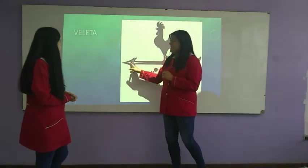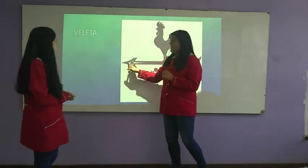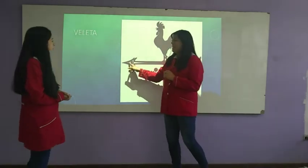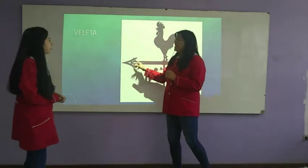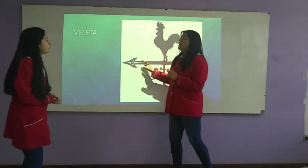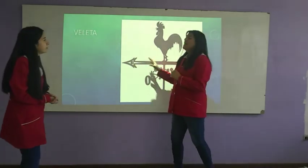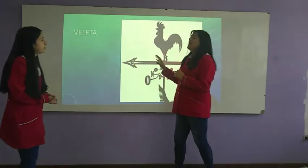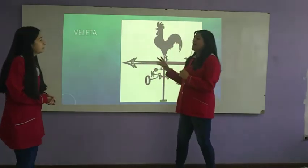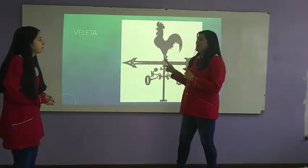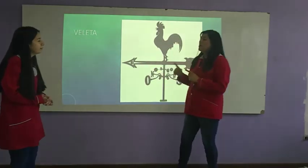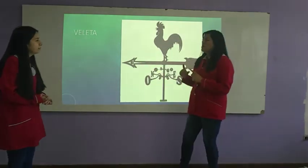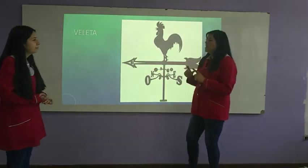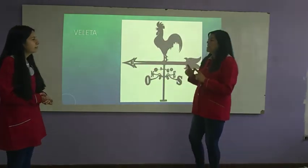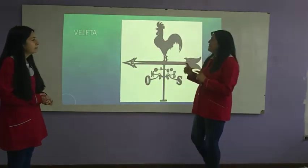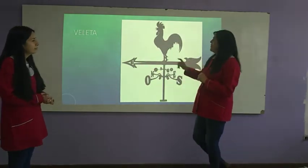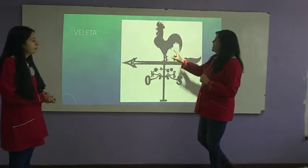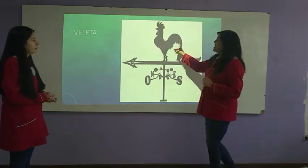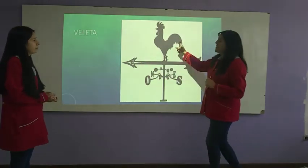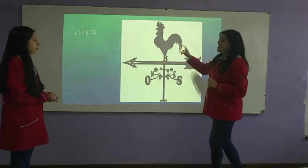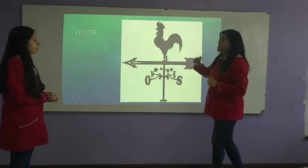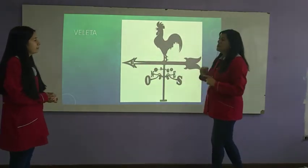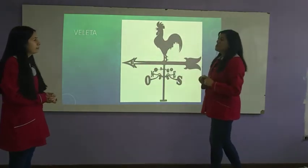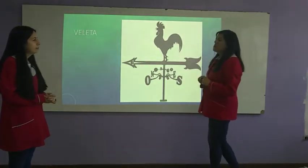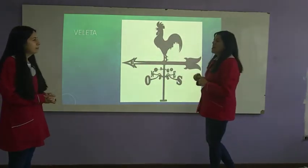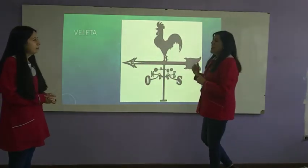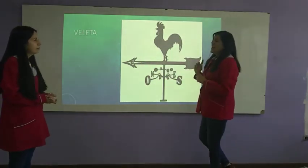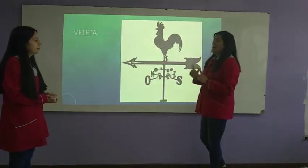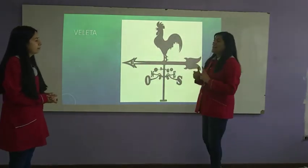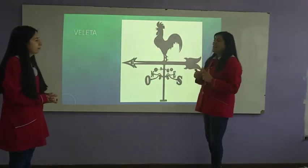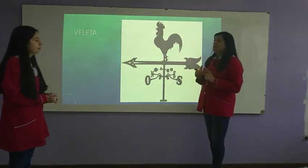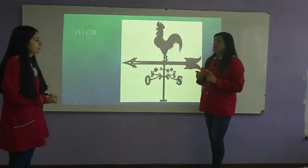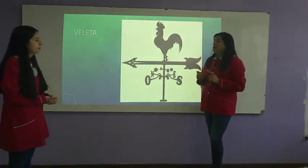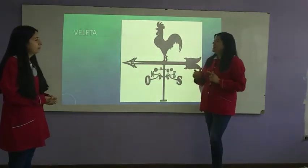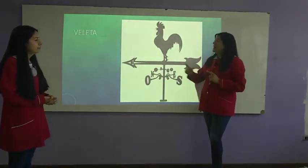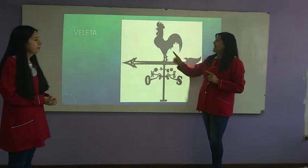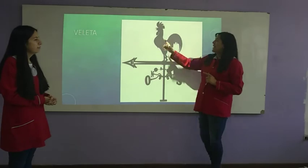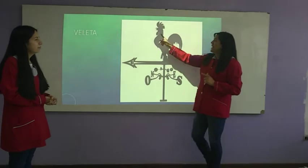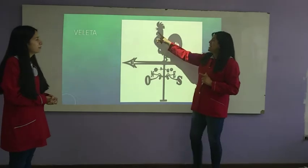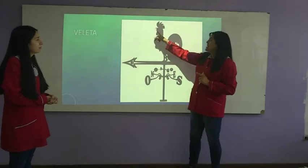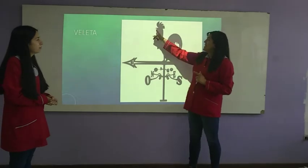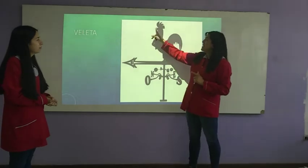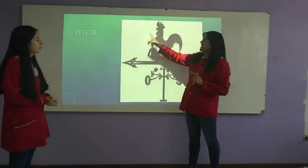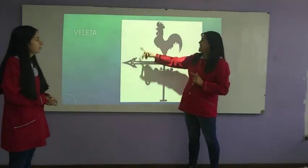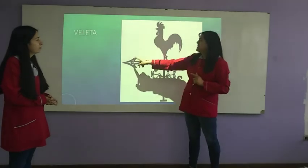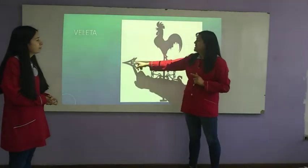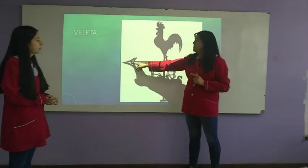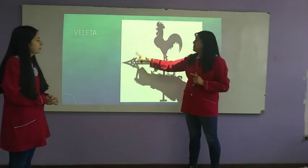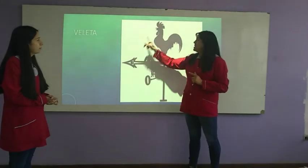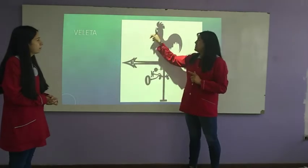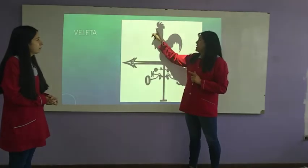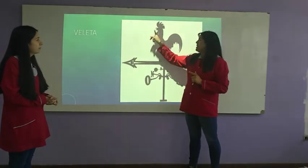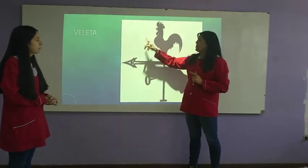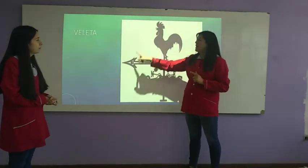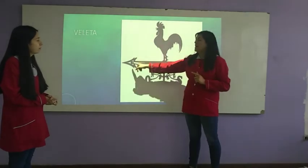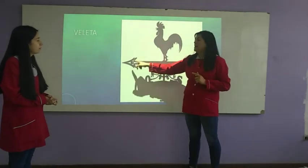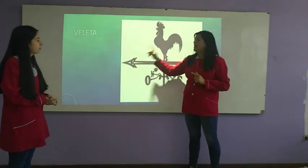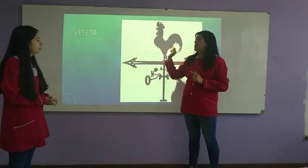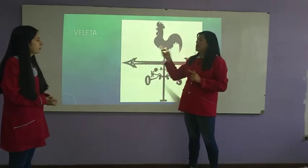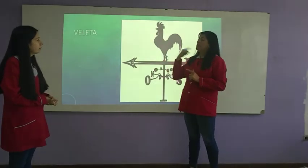flechita. Y la mayoría de las veces tiene un gallito, mi Juanita, que siempre se mide con la. Cuando va